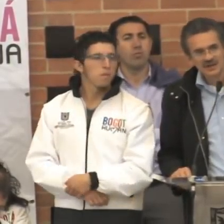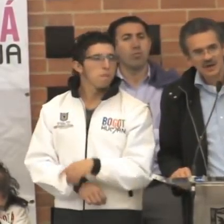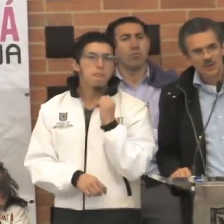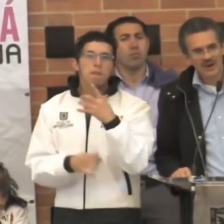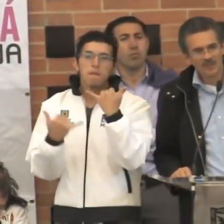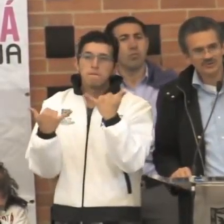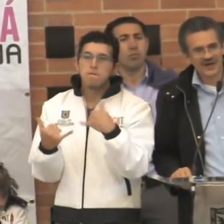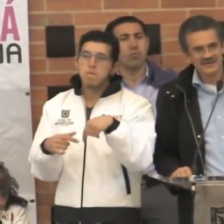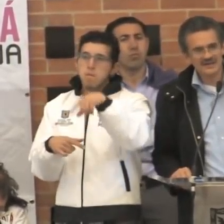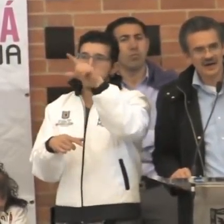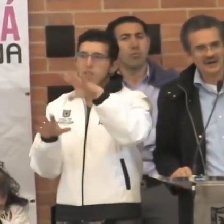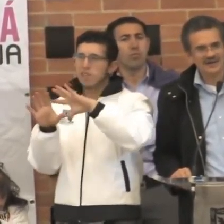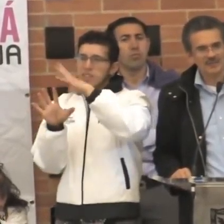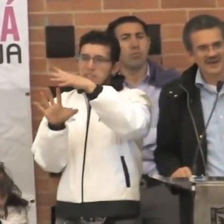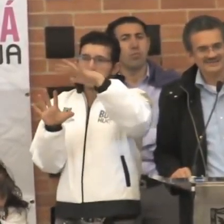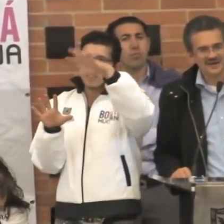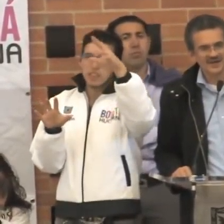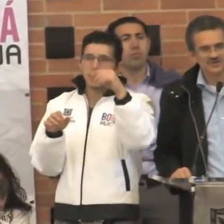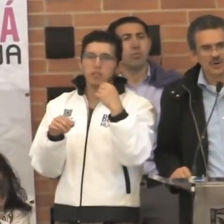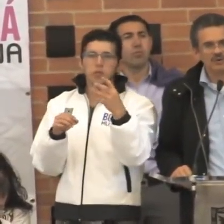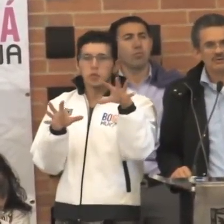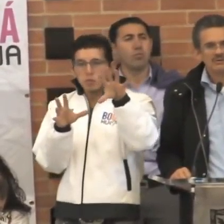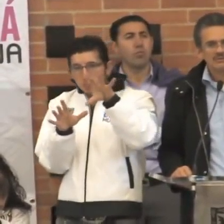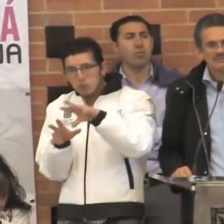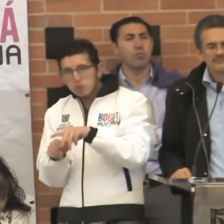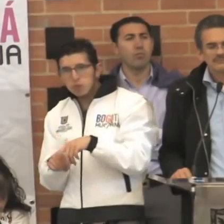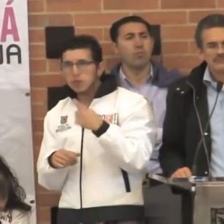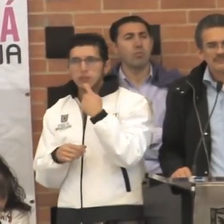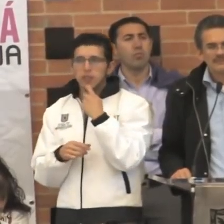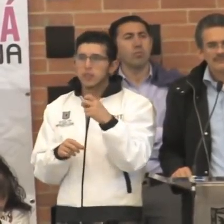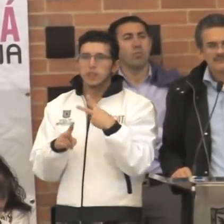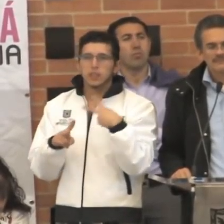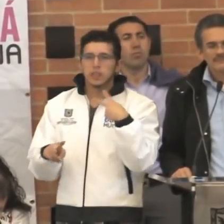es una montaña que amenaza riesgo.